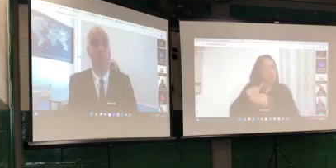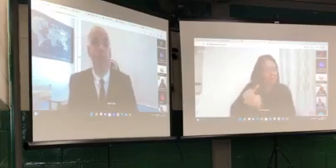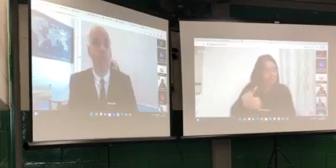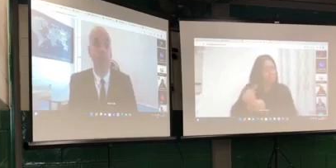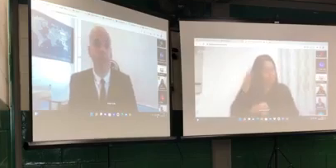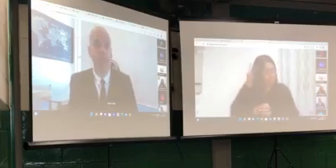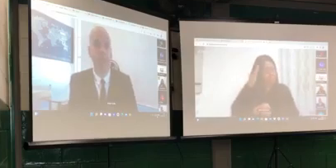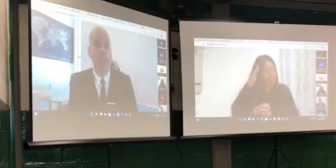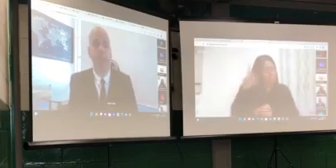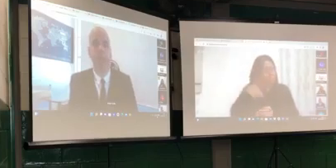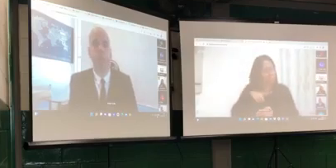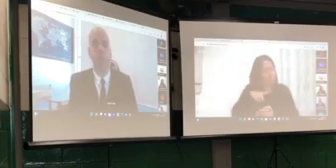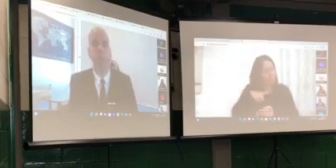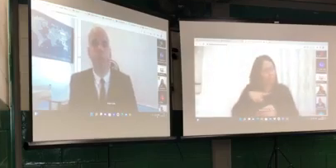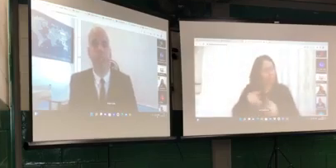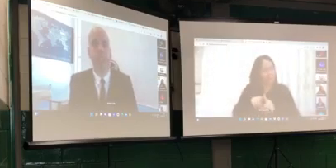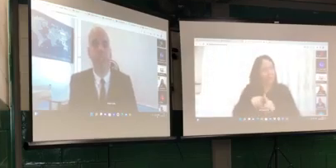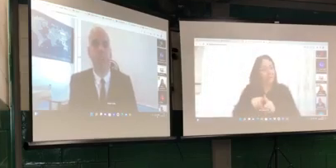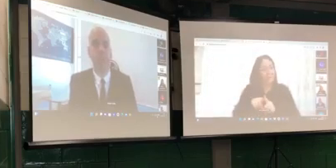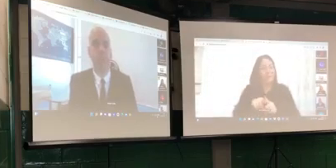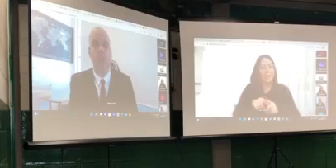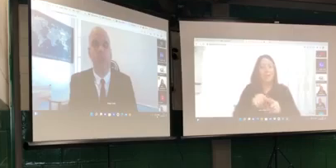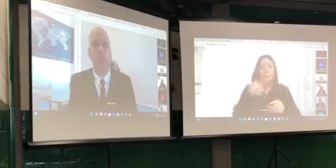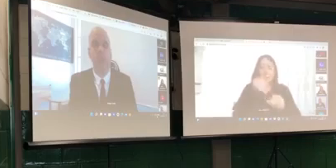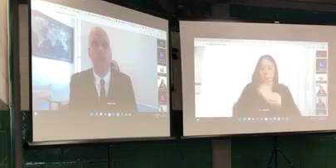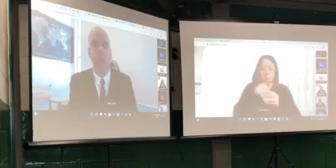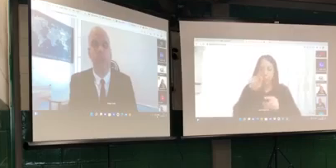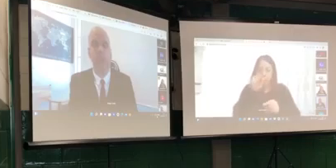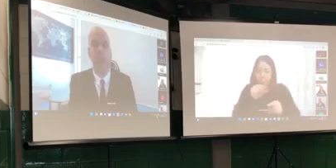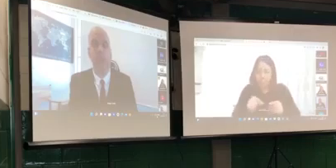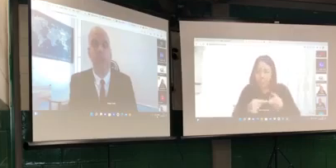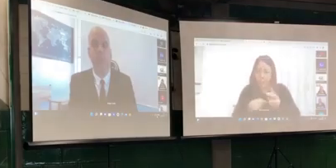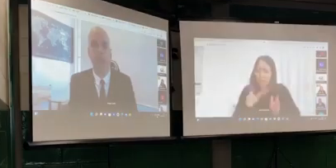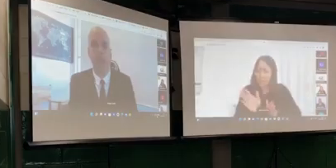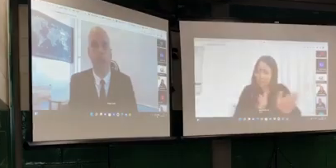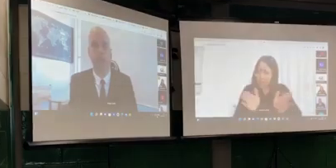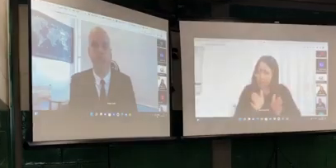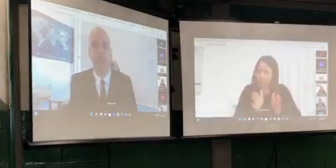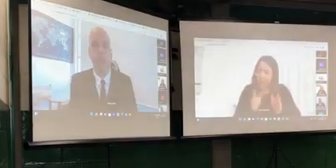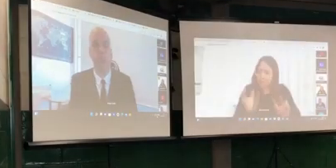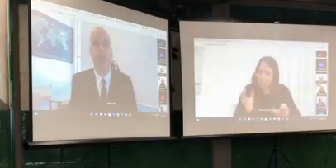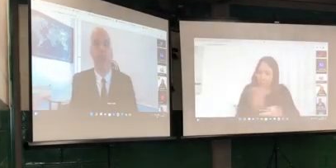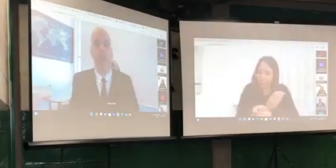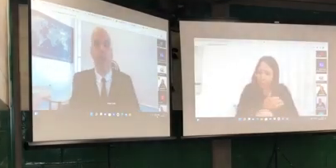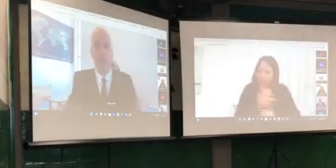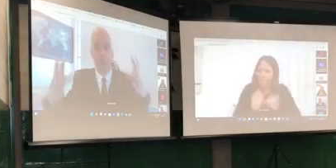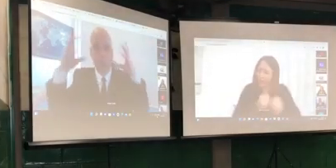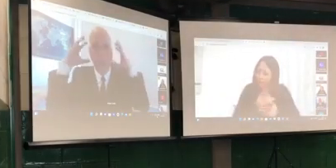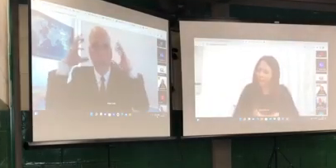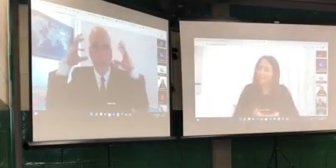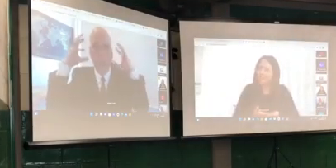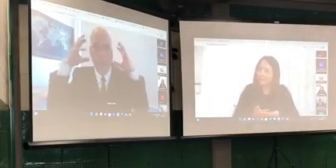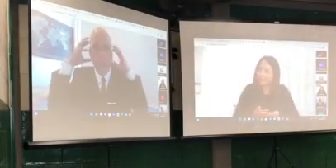que também os urnas eletrônicas vão trazer essa acessibilidade completa esse ano, além dos fones de ouvido,